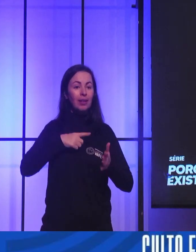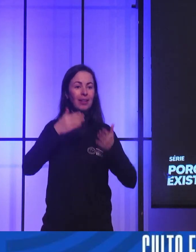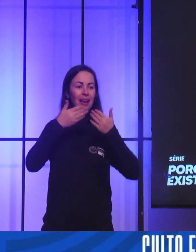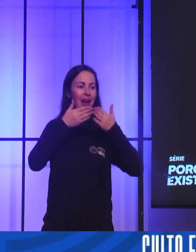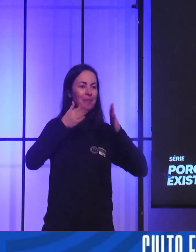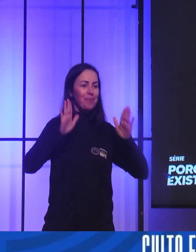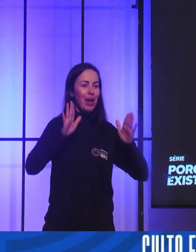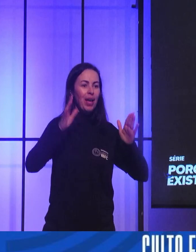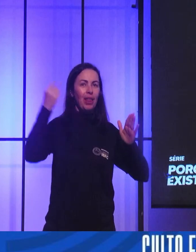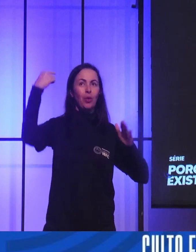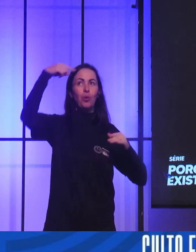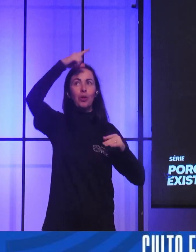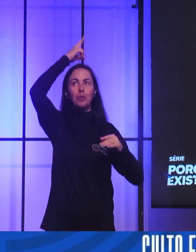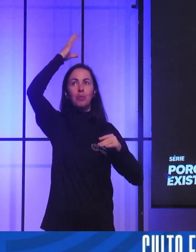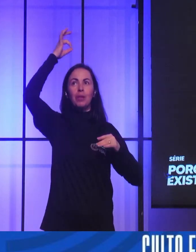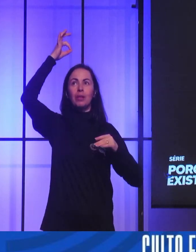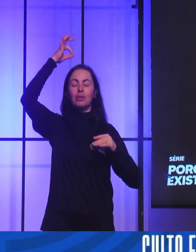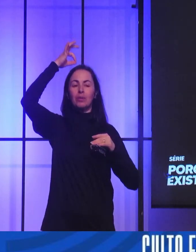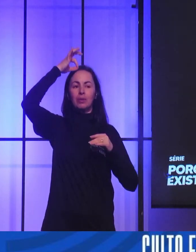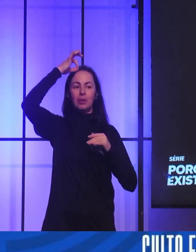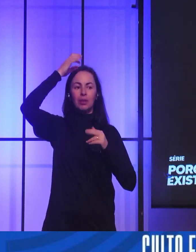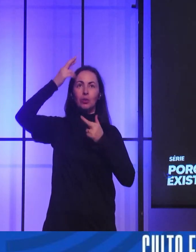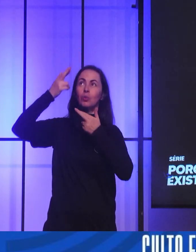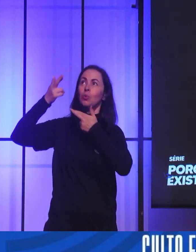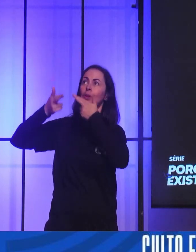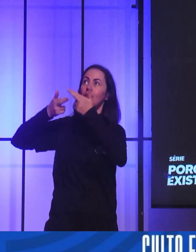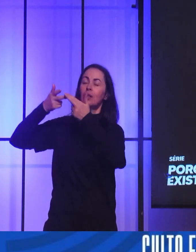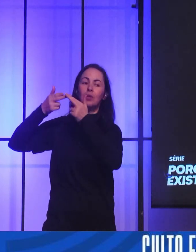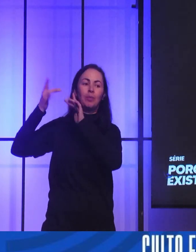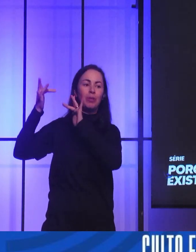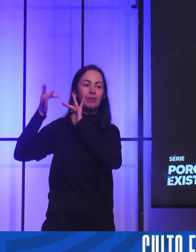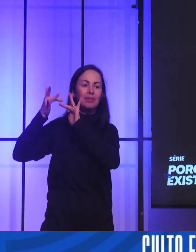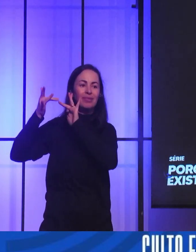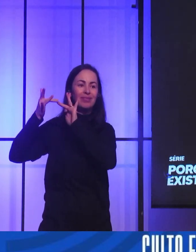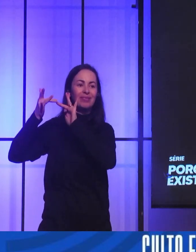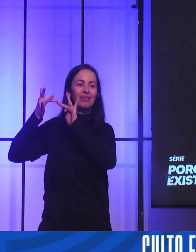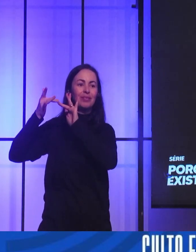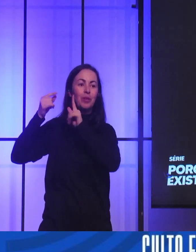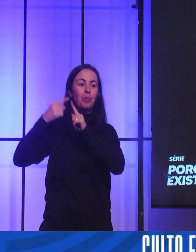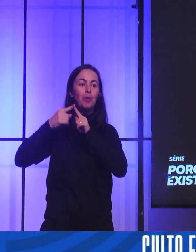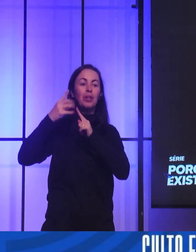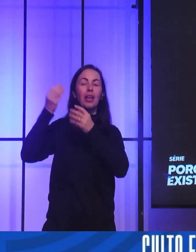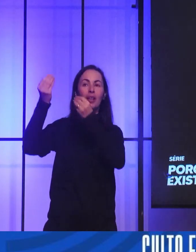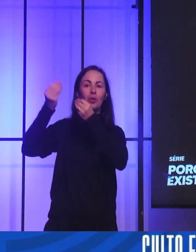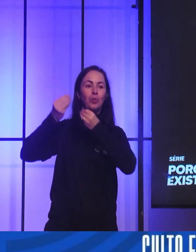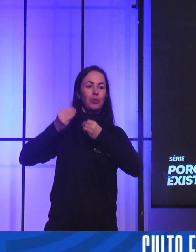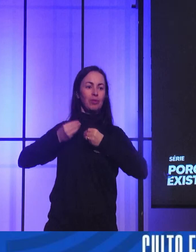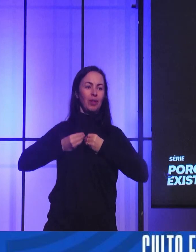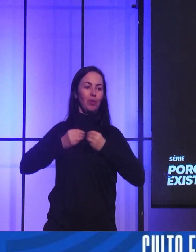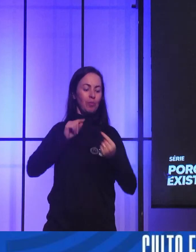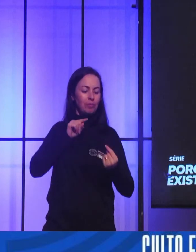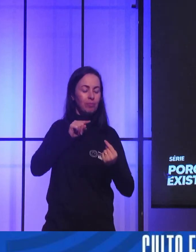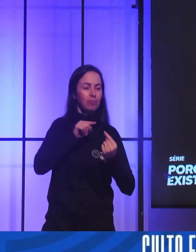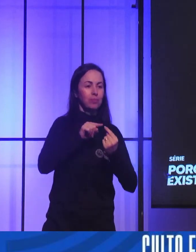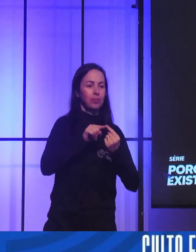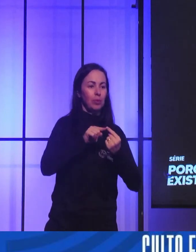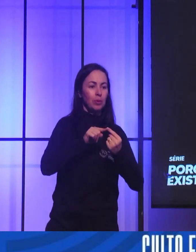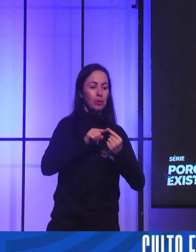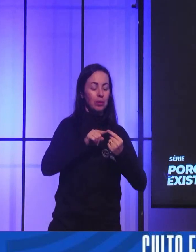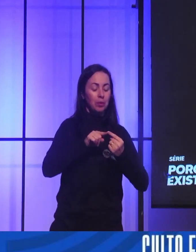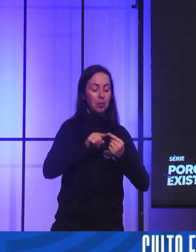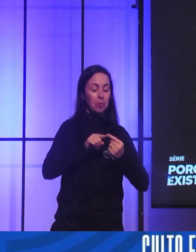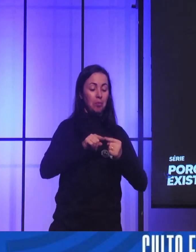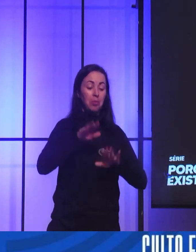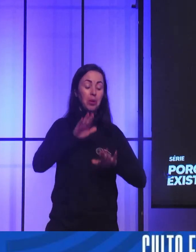sensíveis ao Espírito Santo de Deus, Ele nos deu uma missão. E talvez Ele vai nos usar de todas essas formas